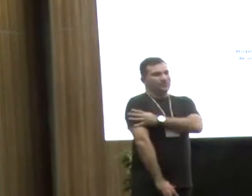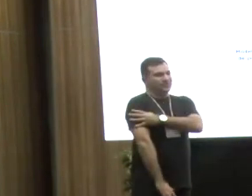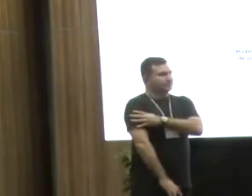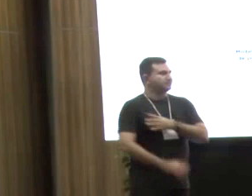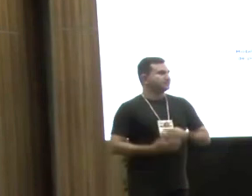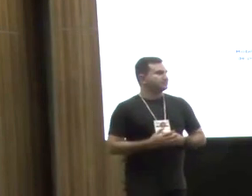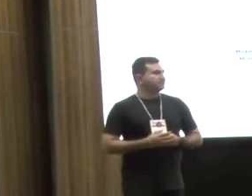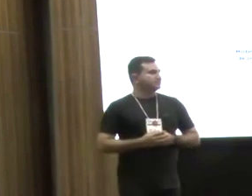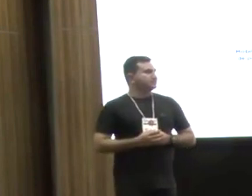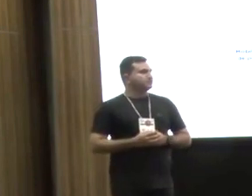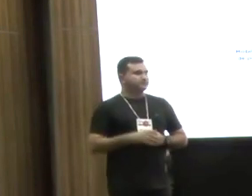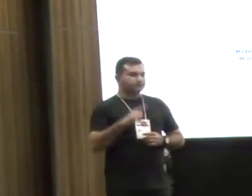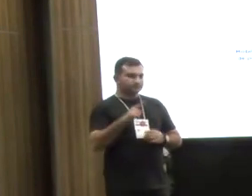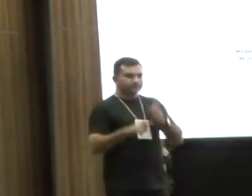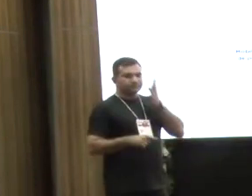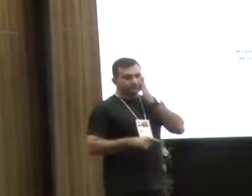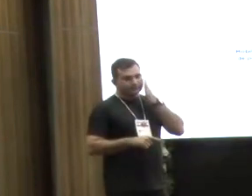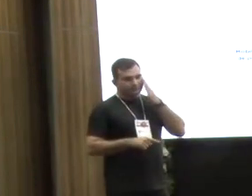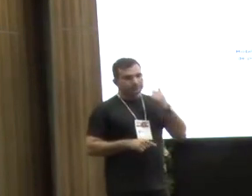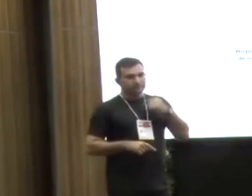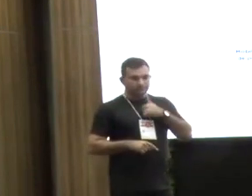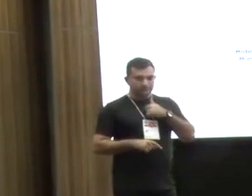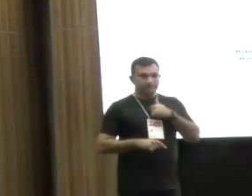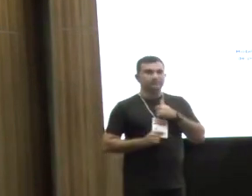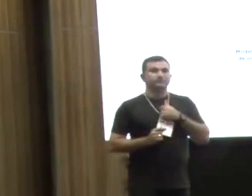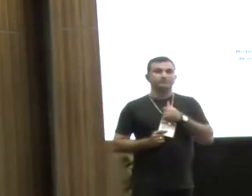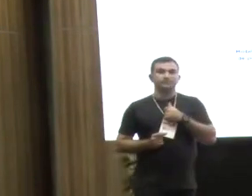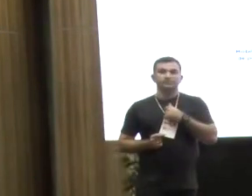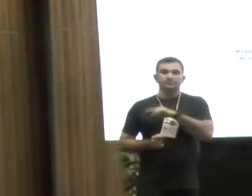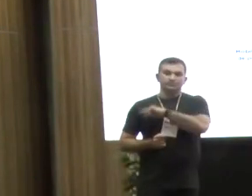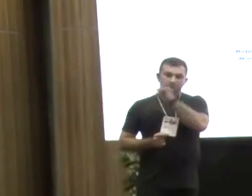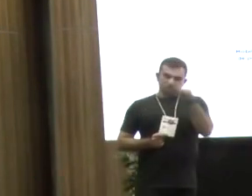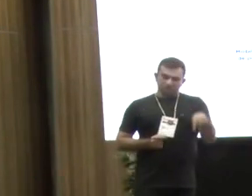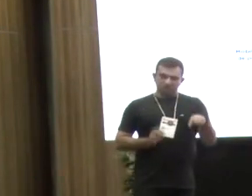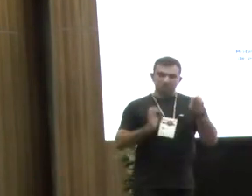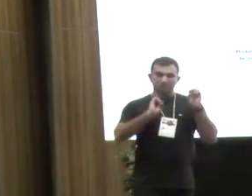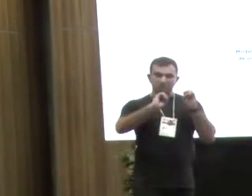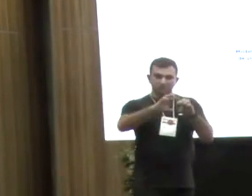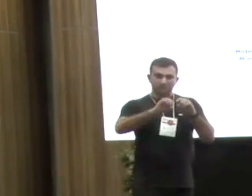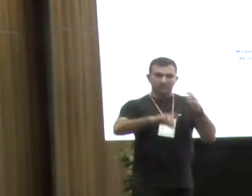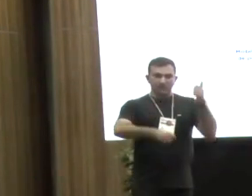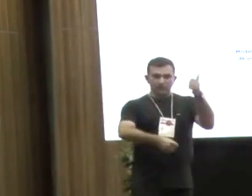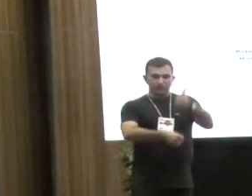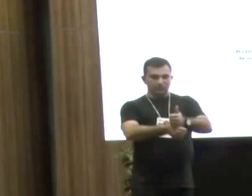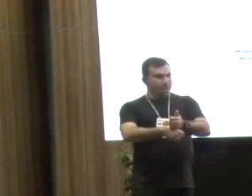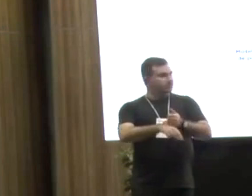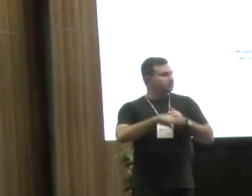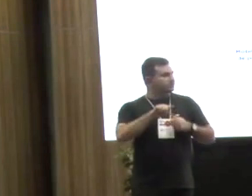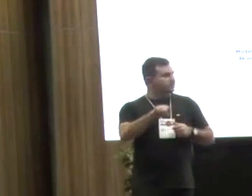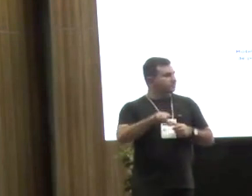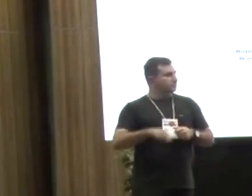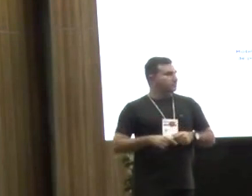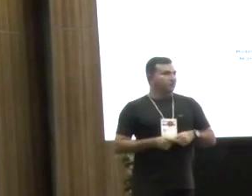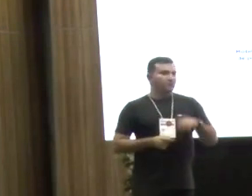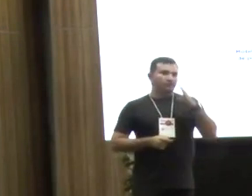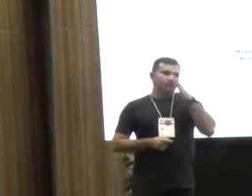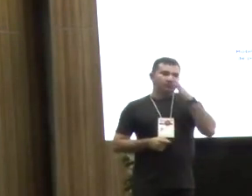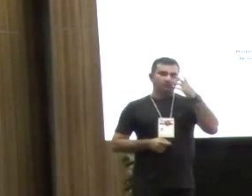E quando ela soube que eu cheguei da Regional de Ensino, que era eu a professora que iria substituí-la, ela ficou